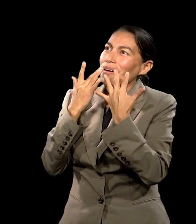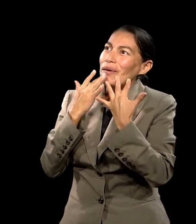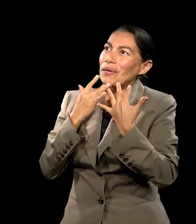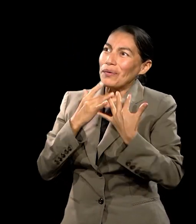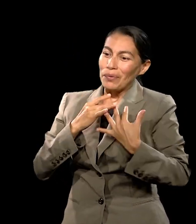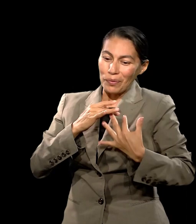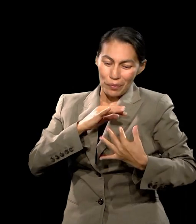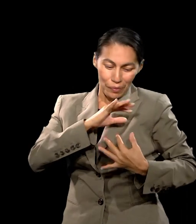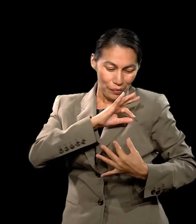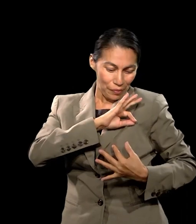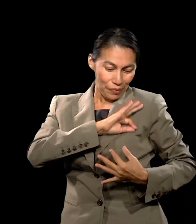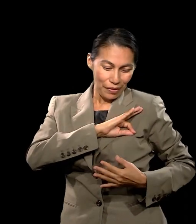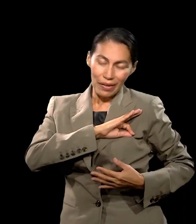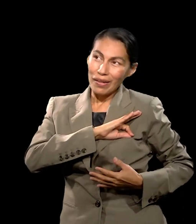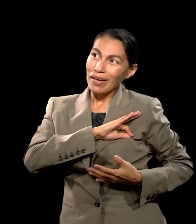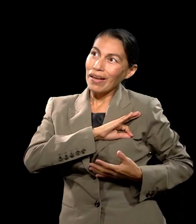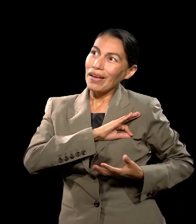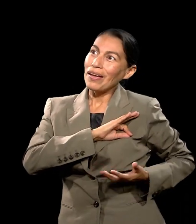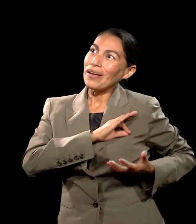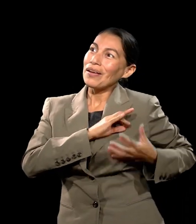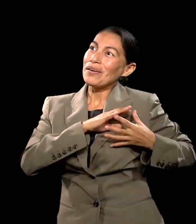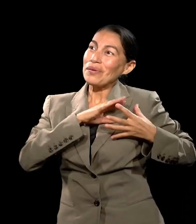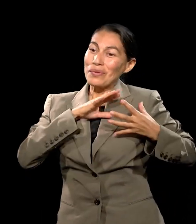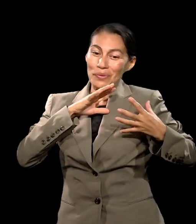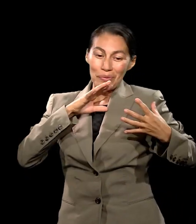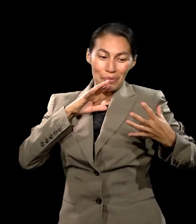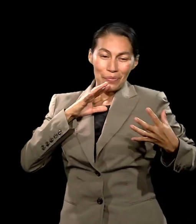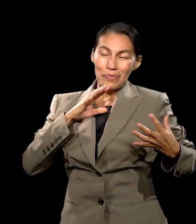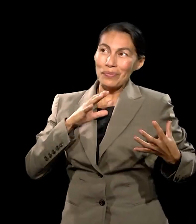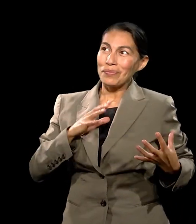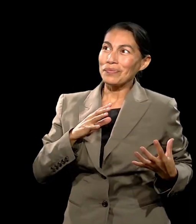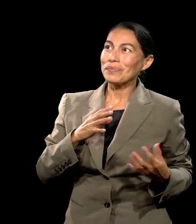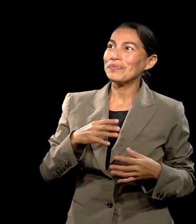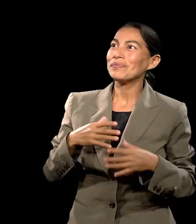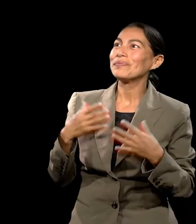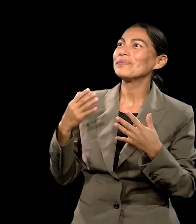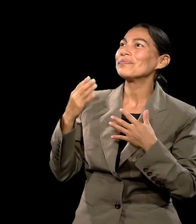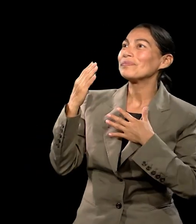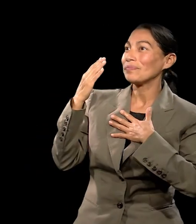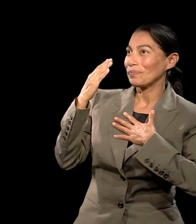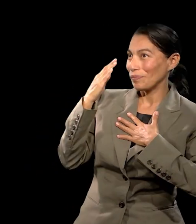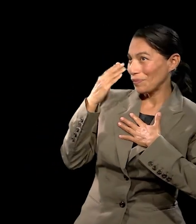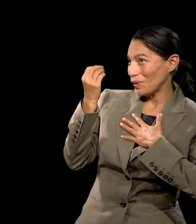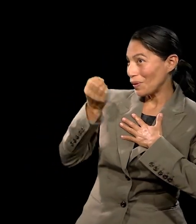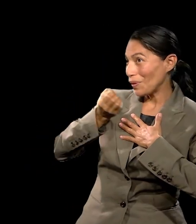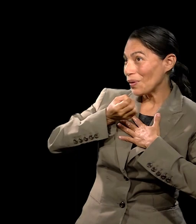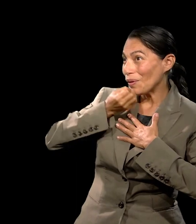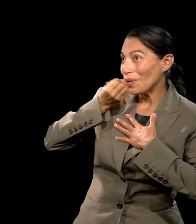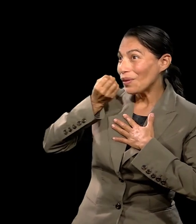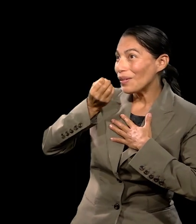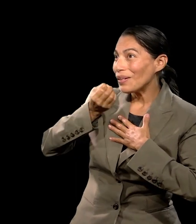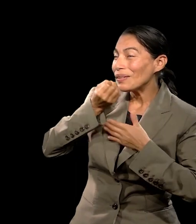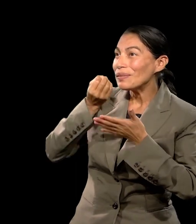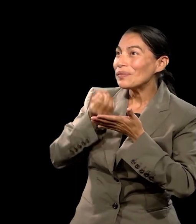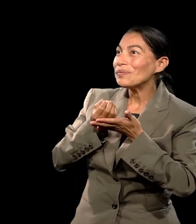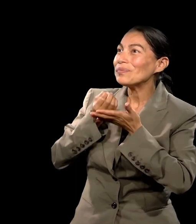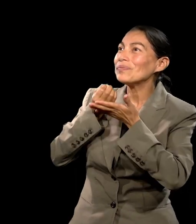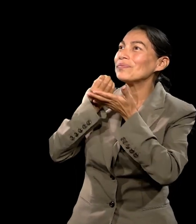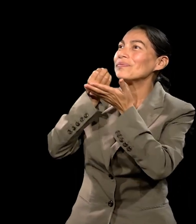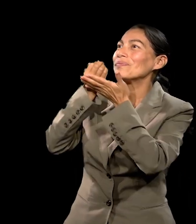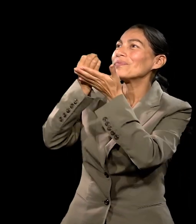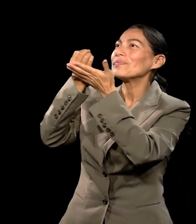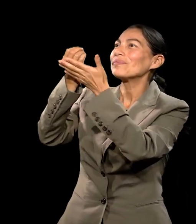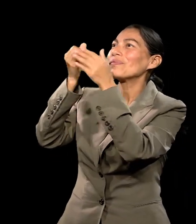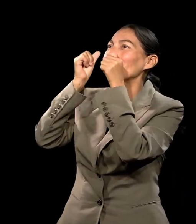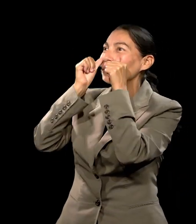escucha mi oración, no me dejes caer.